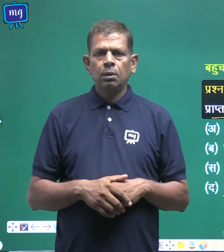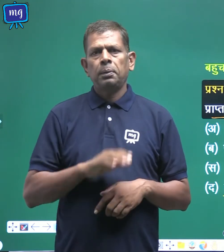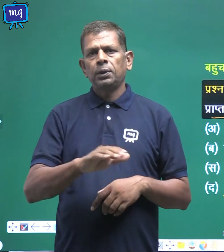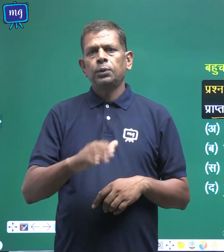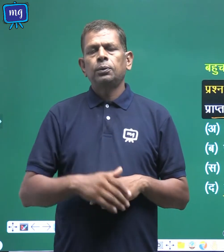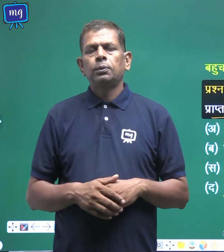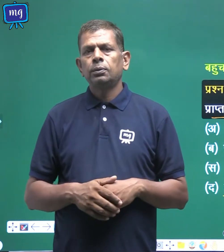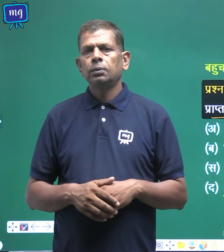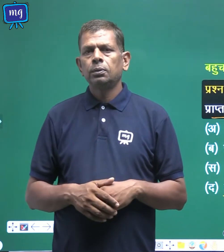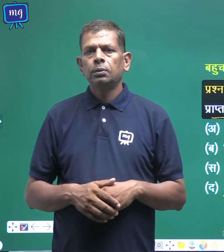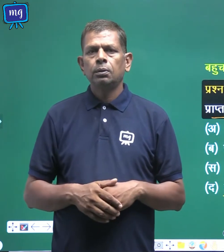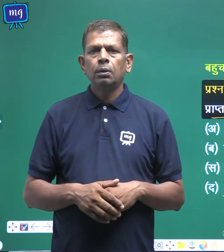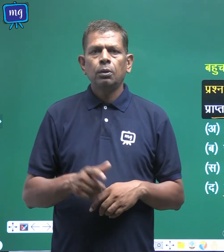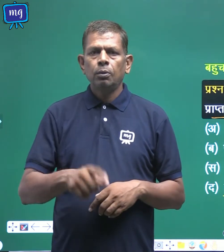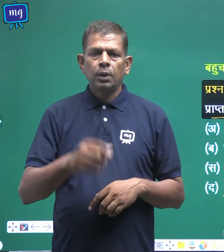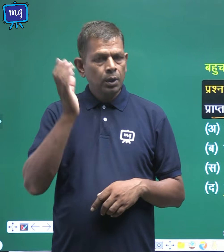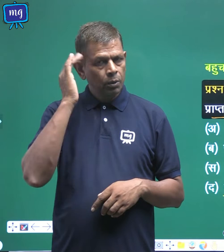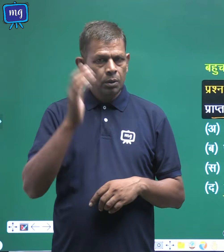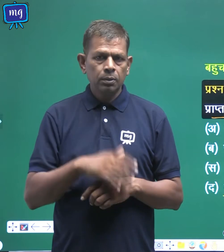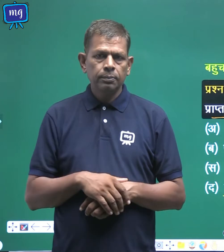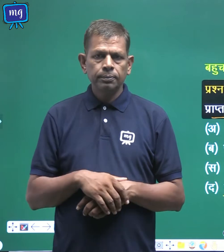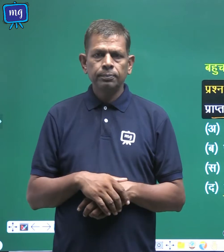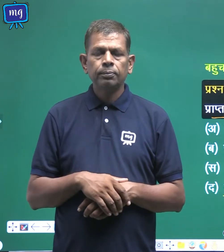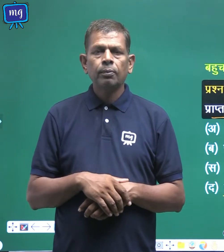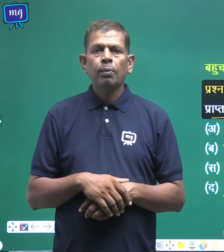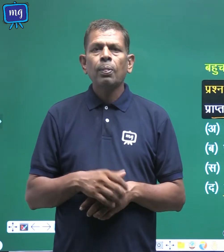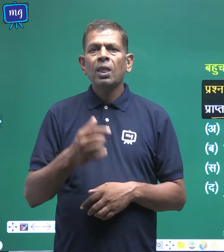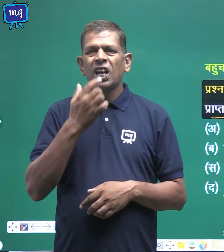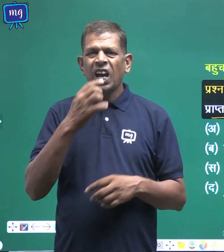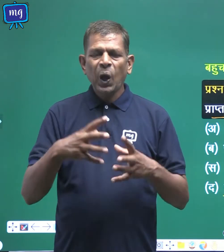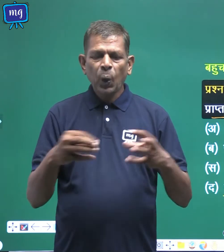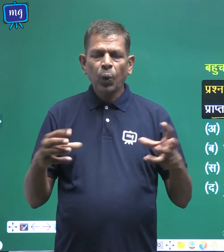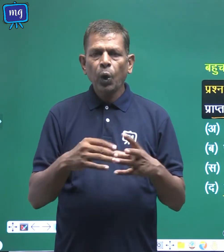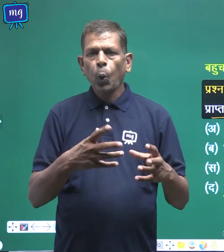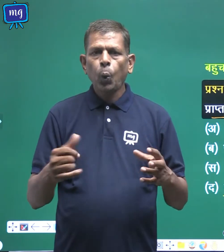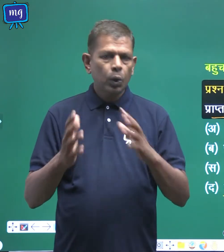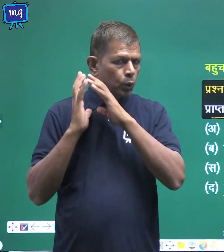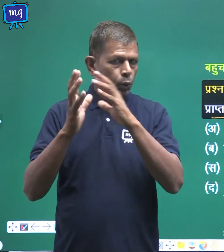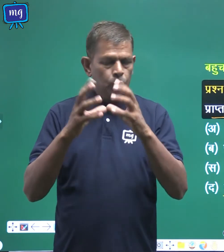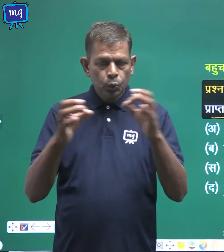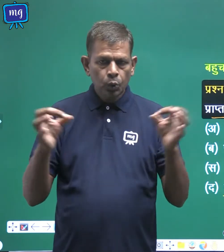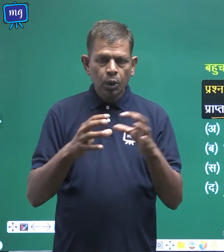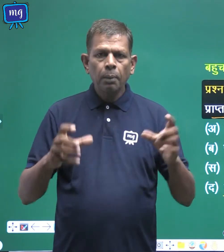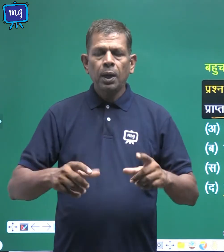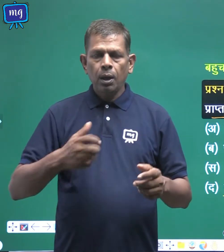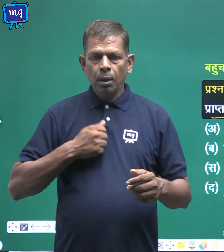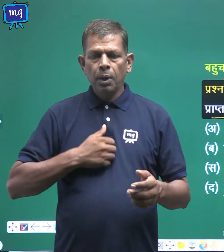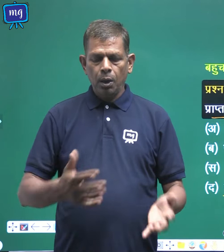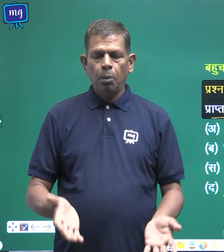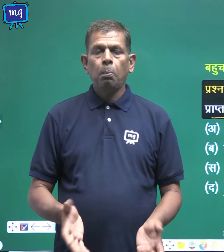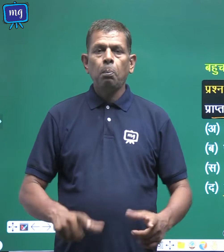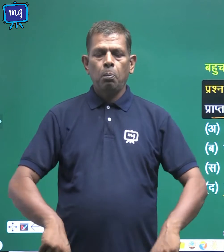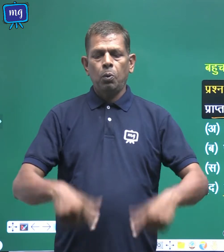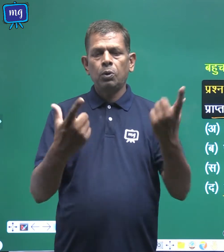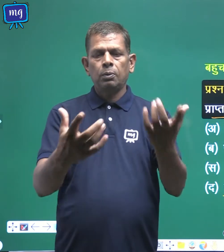बच्चों, तुम्हें याद होगा रुई और जूट हमें पौधों से प्राप्त होते हैं,